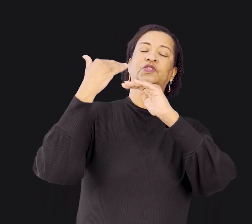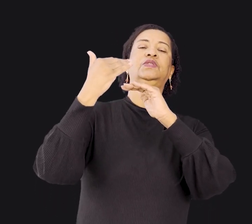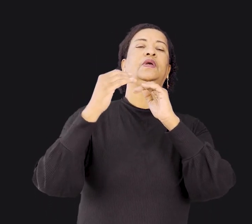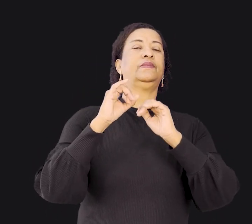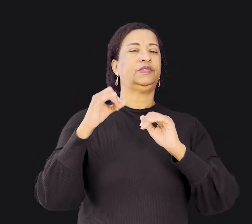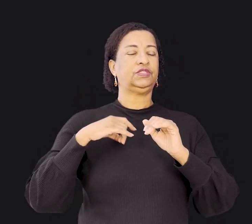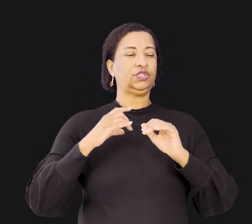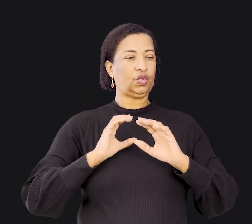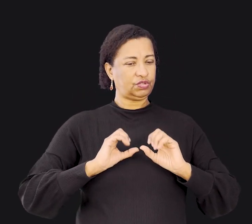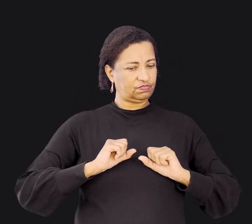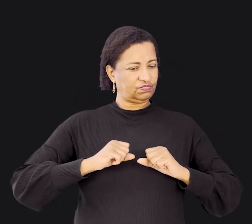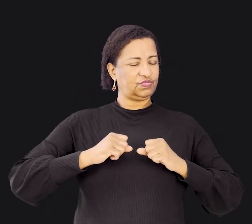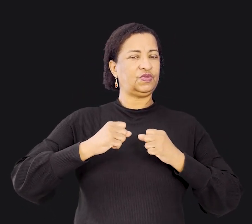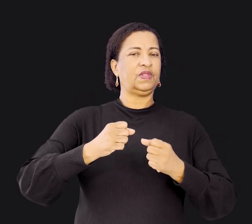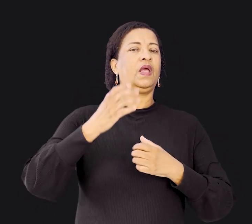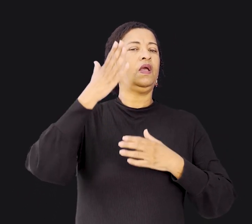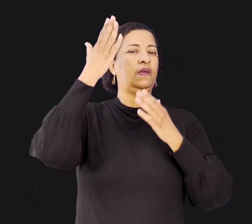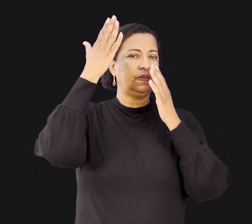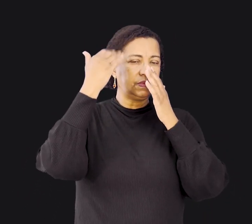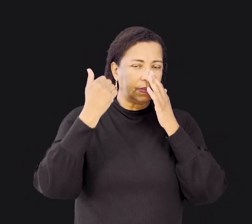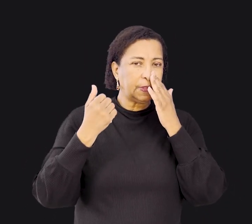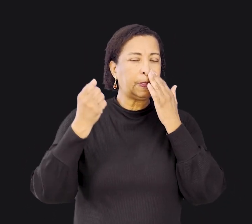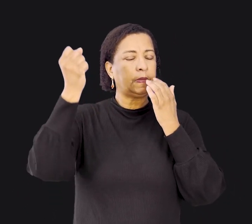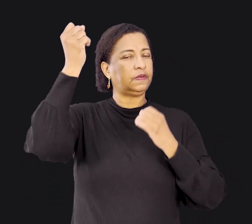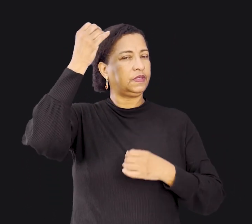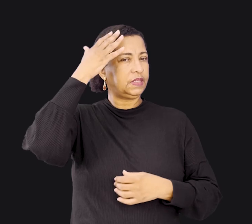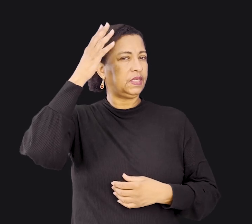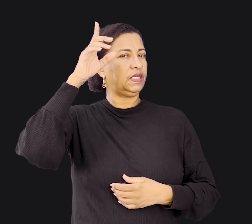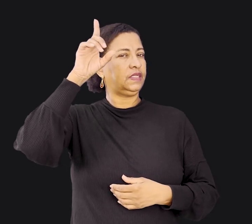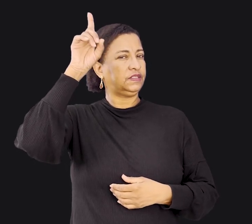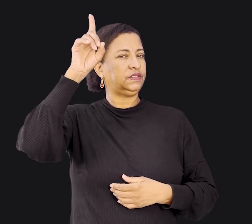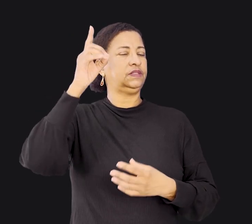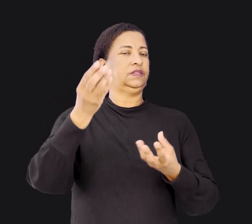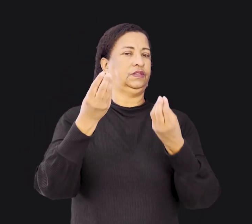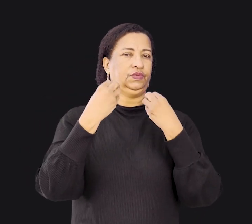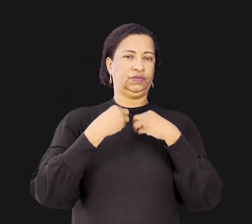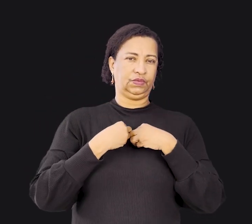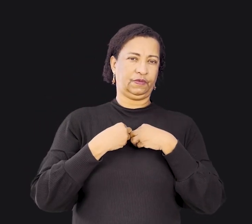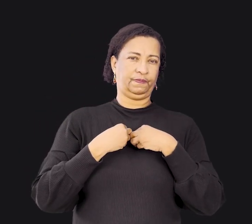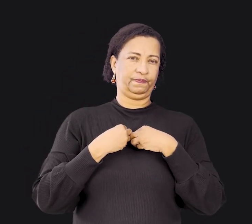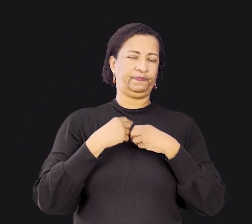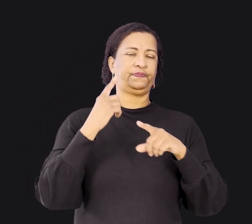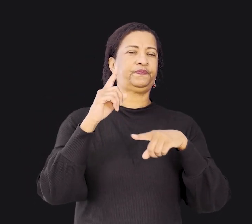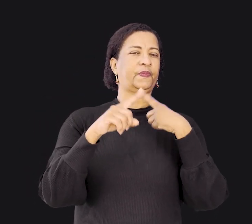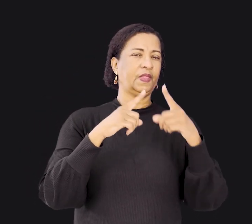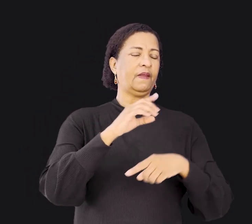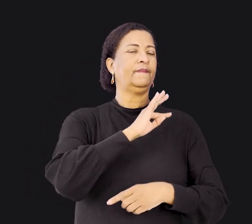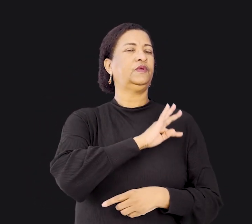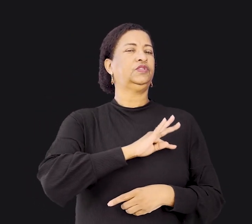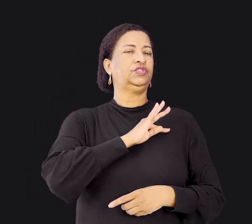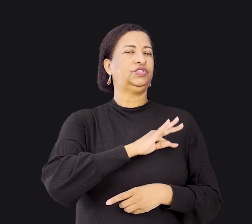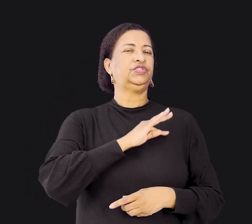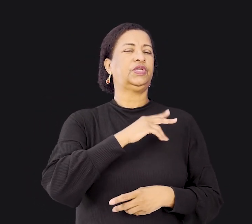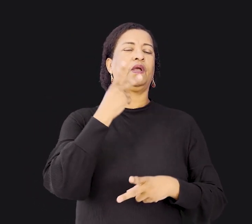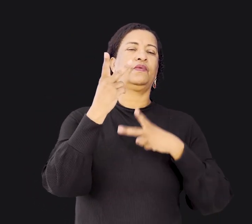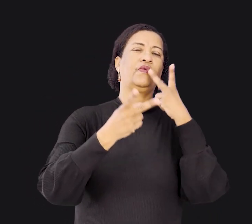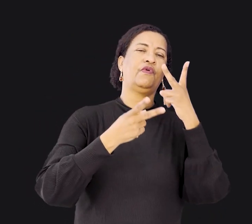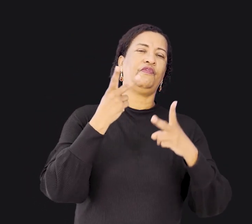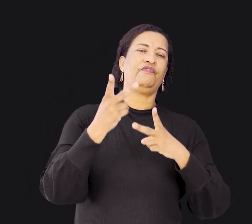reagirmos a eles com a sabedoria e a graça que Deus nos dá. Depois disso, Tiago passa a falar sobre a fonte